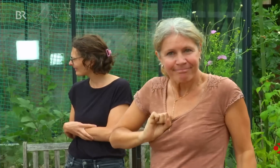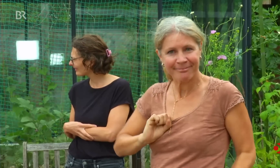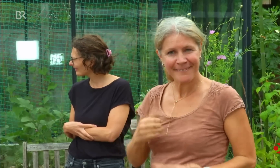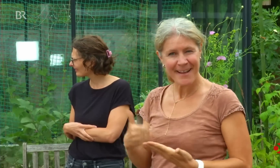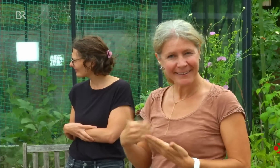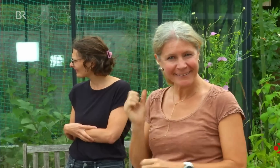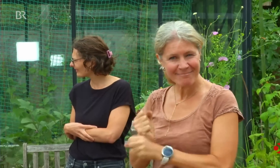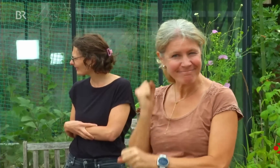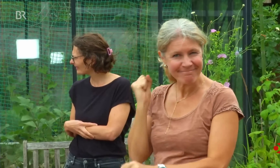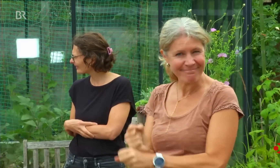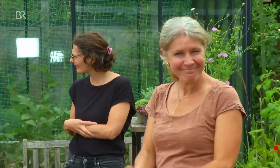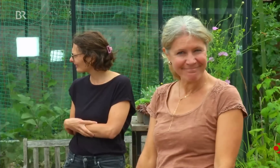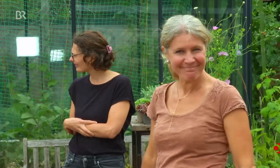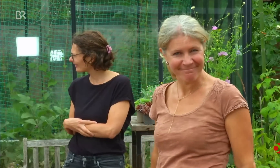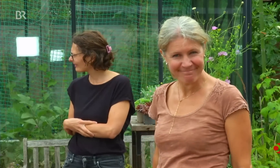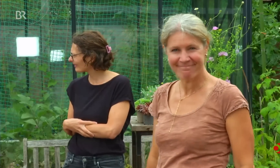Zähne zusammenbeißen und weiterarbeiten.